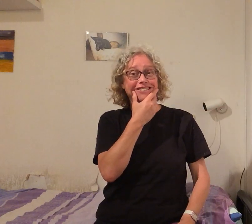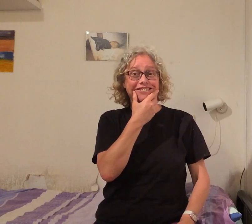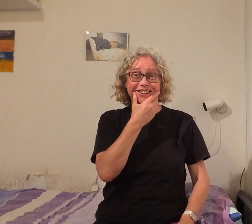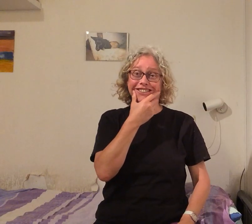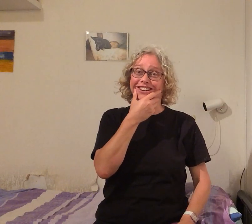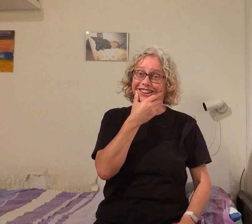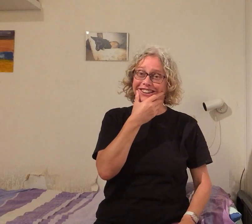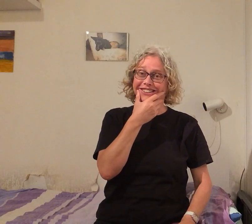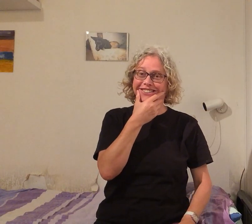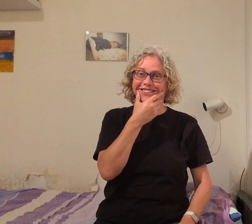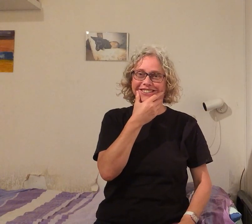van het.